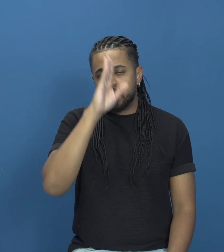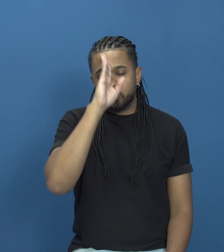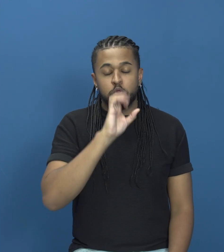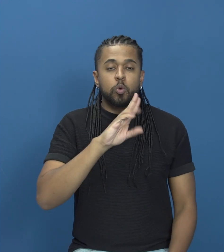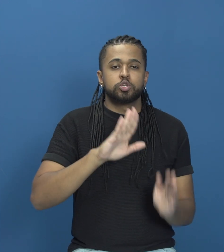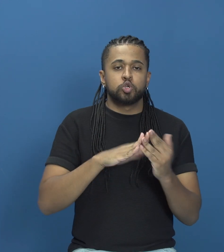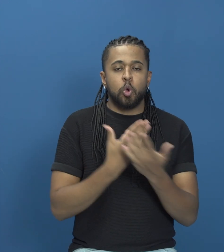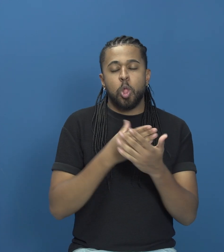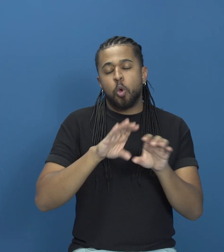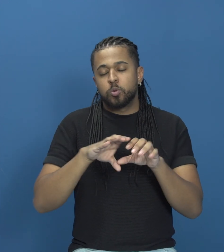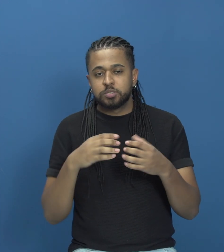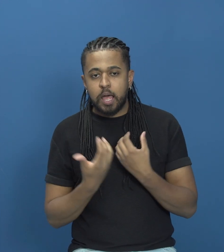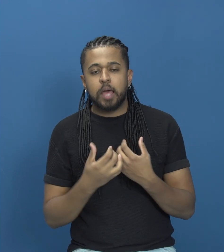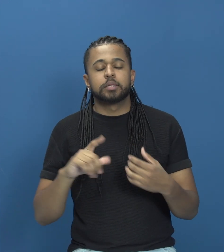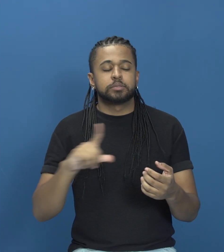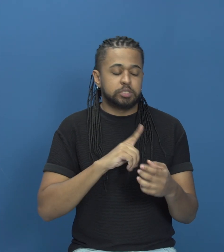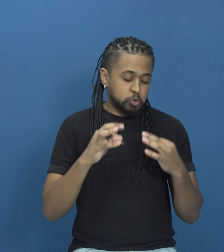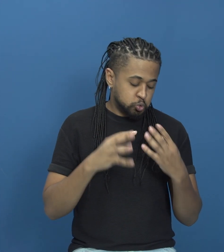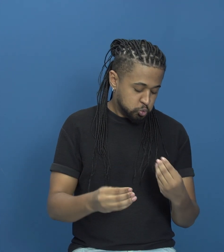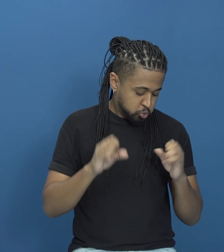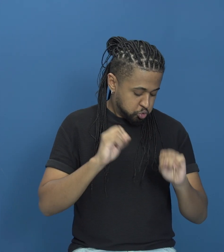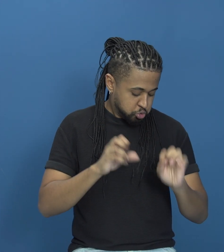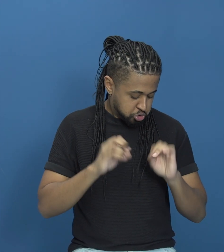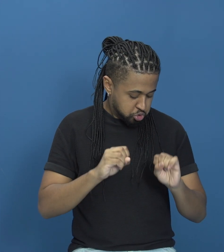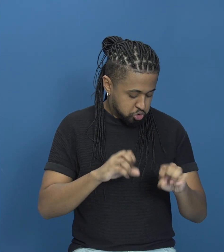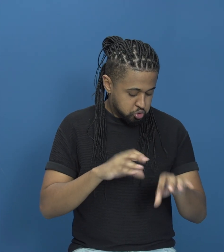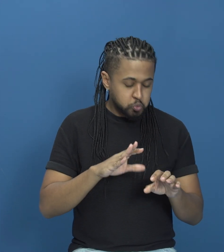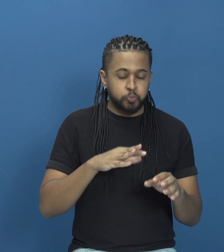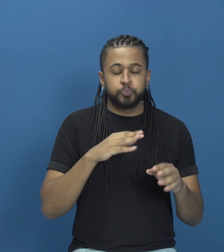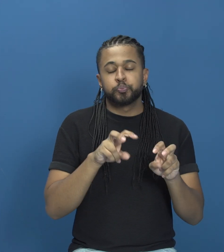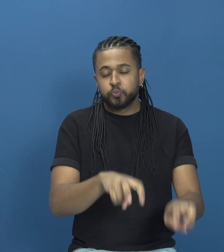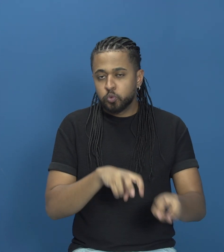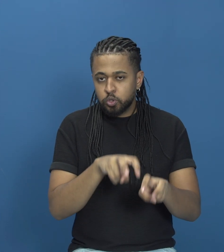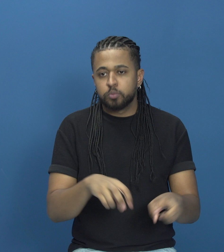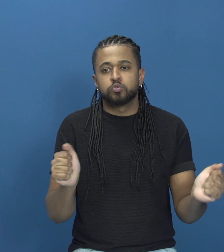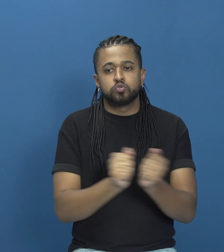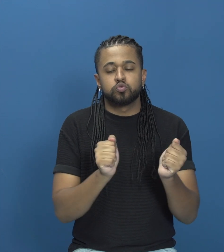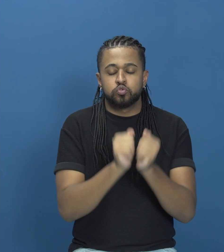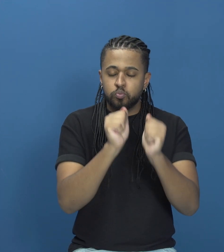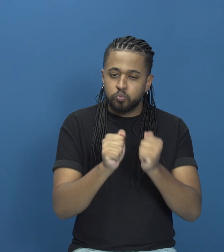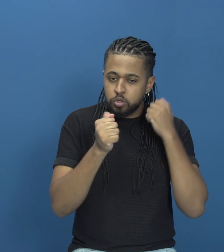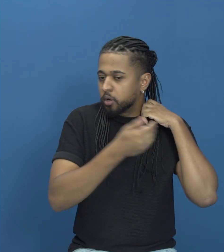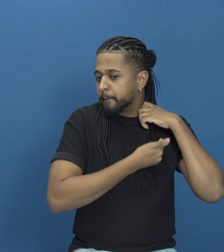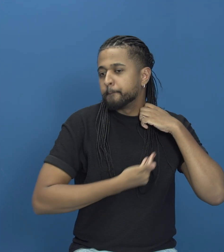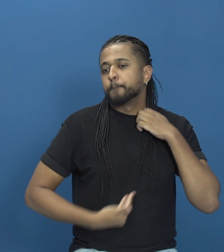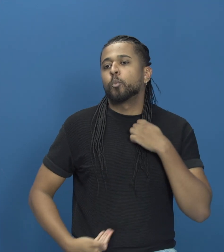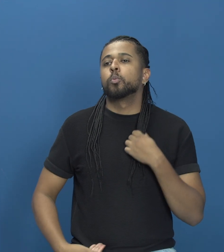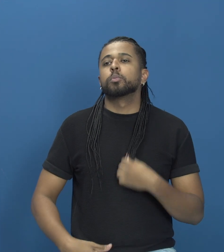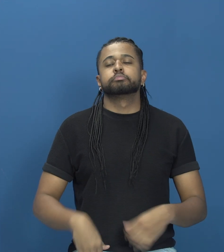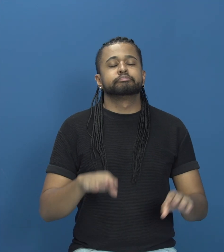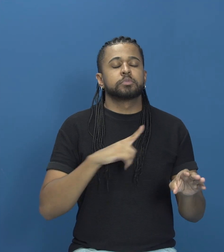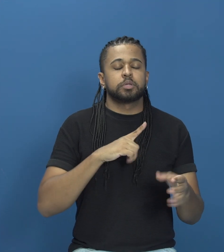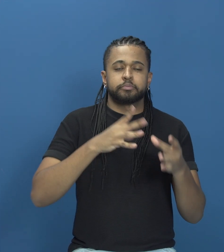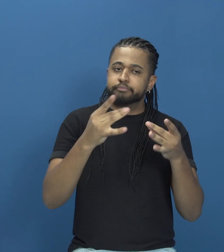em escolas comunitárias que atuam no âmbito da educação do campo, conveniadas com o poder público, de acordo com o descrito